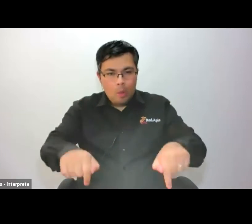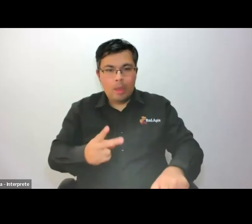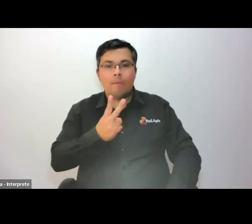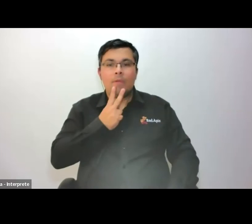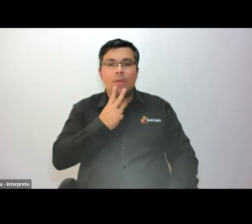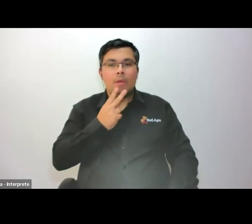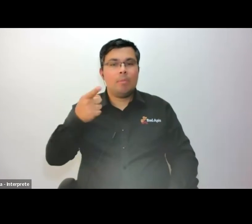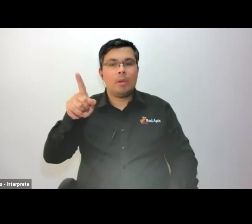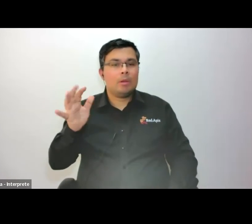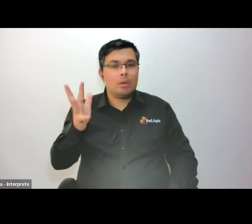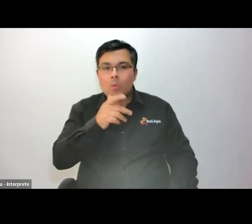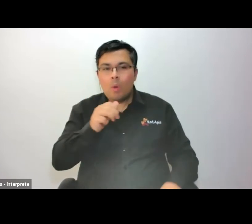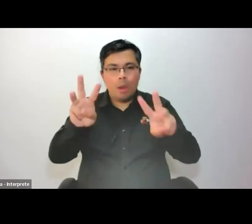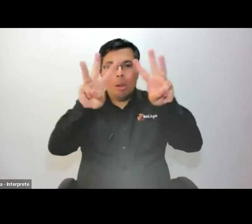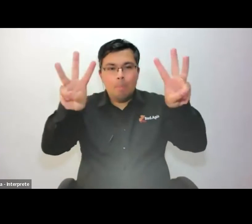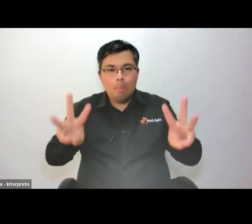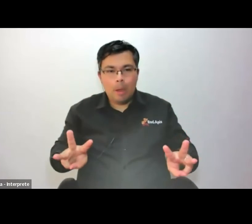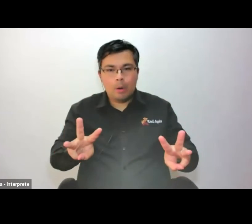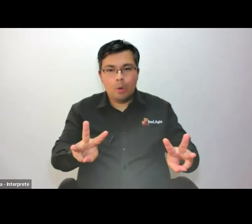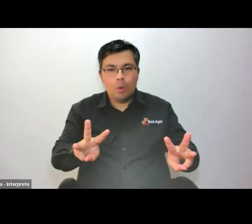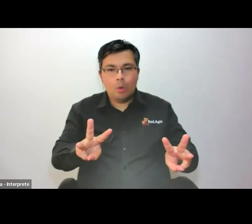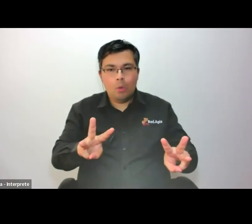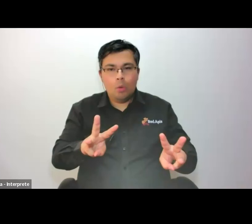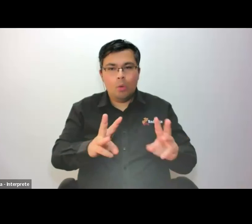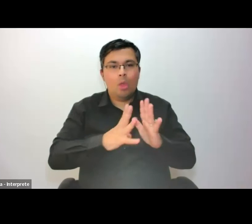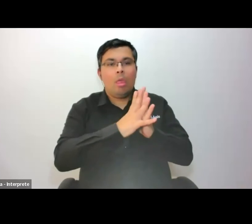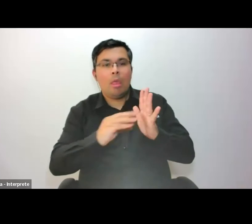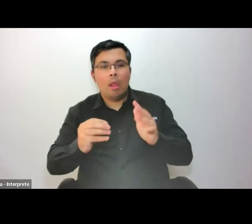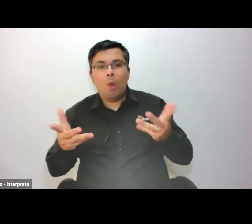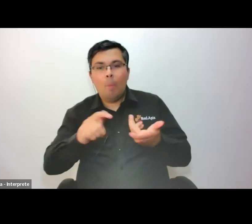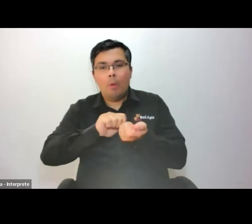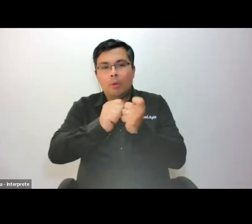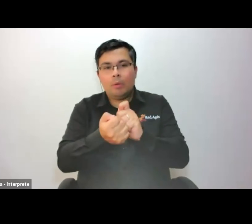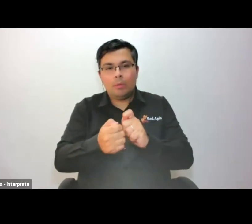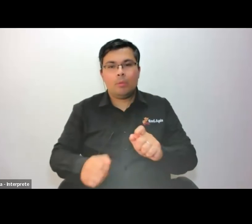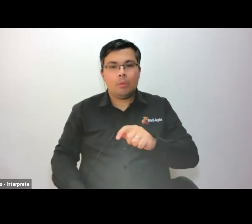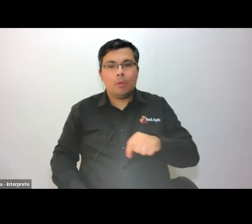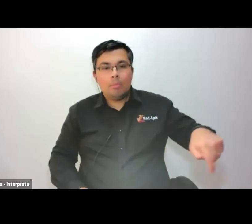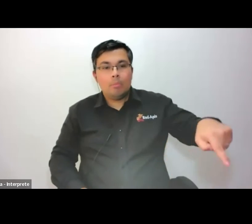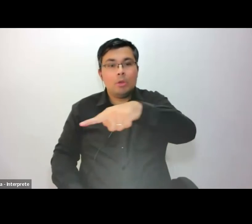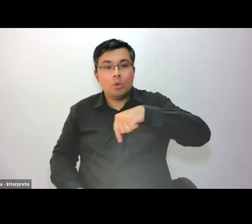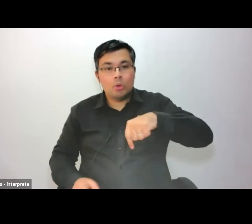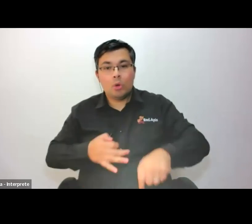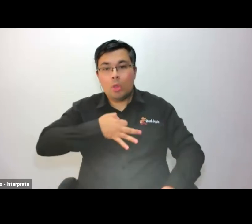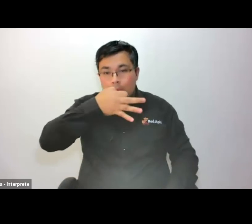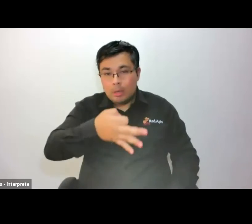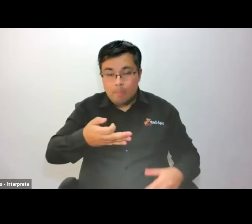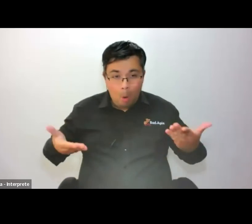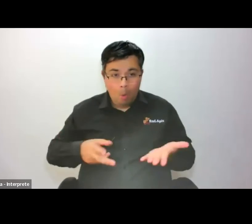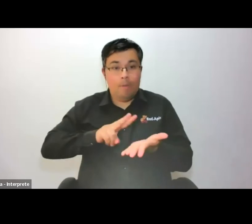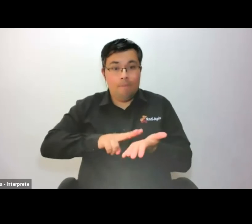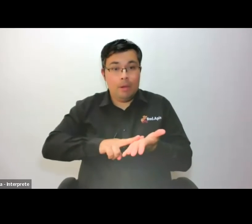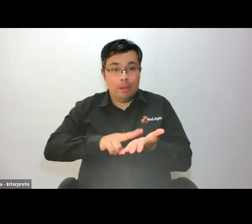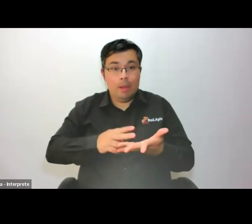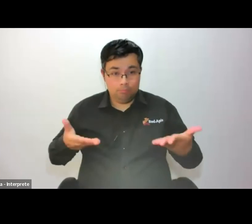referencia, ¿cómo hacemos la transformación? Finalmente, si nosotros decimos en la realidad no está pasando, pero por supuesto que no está